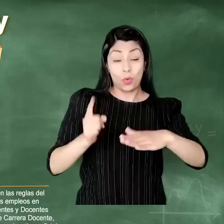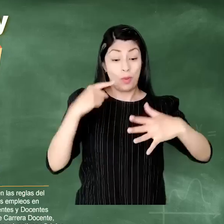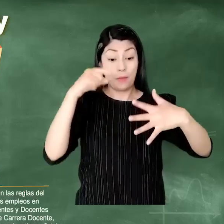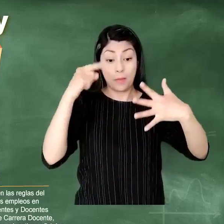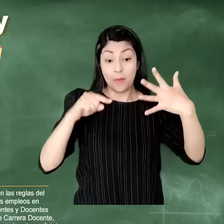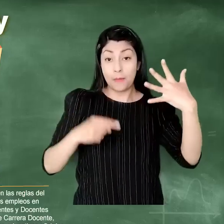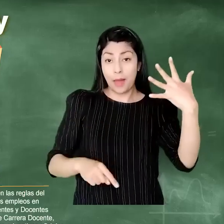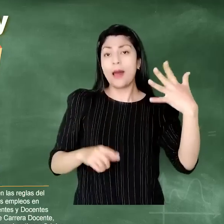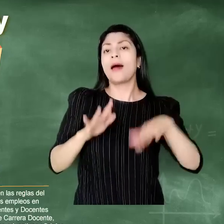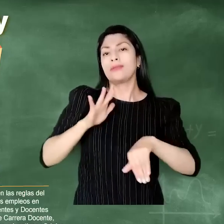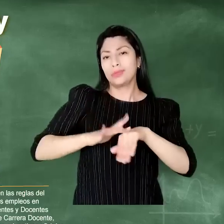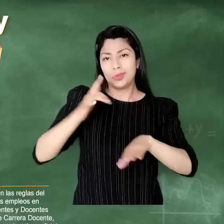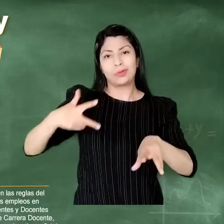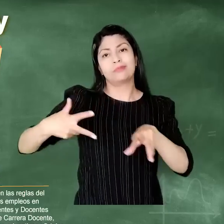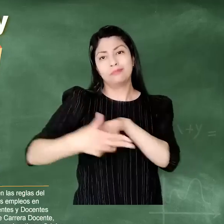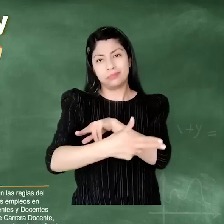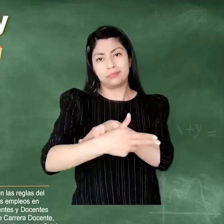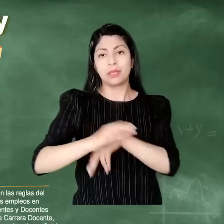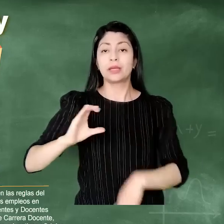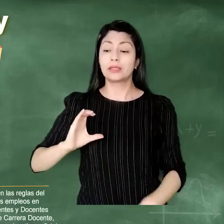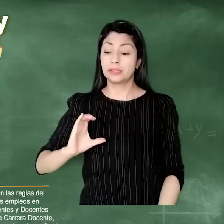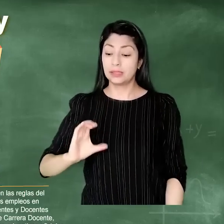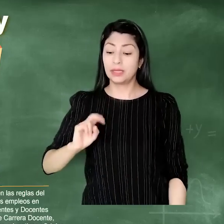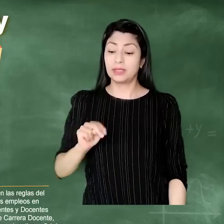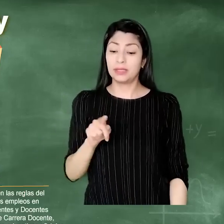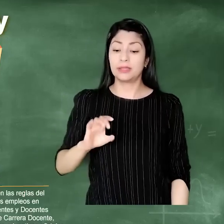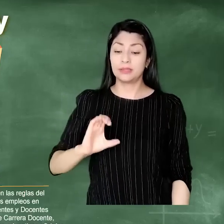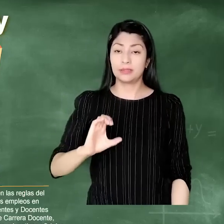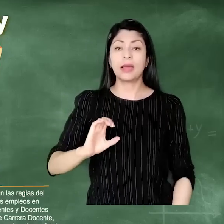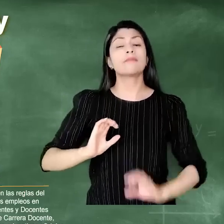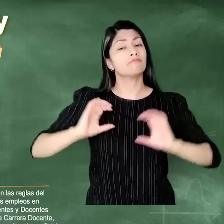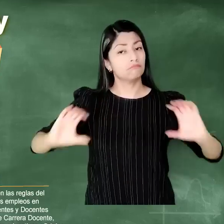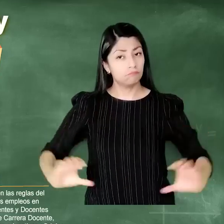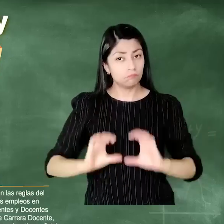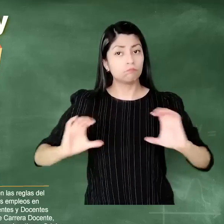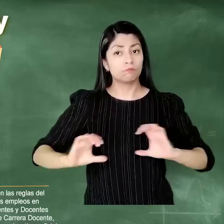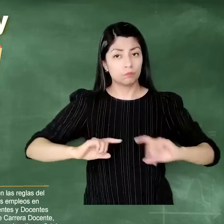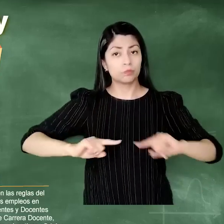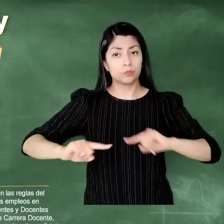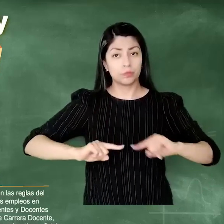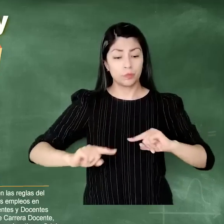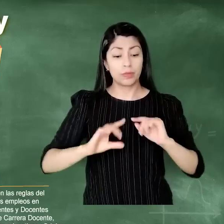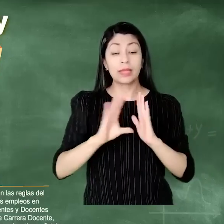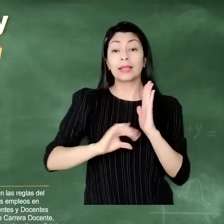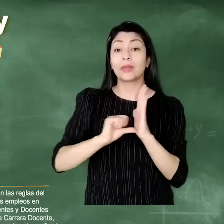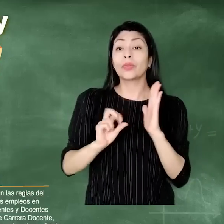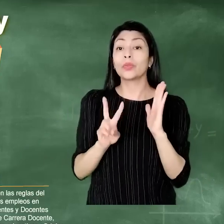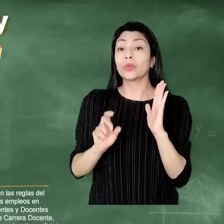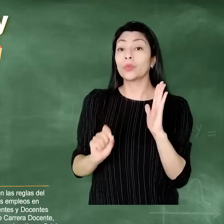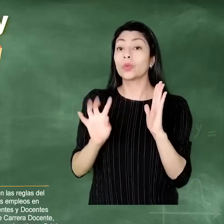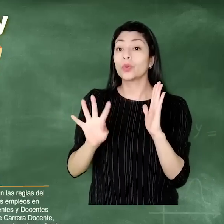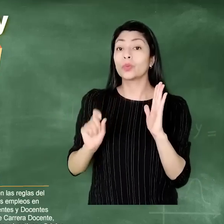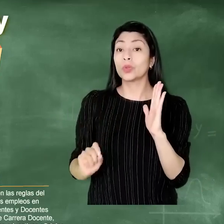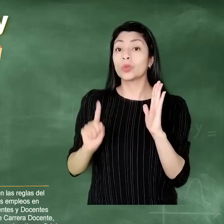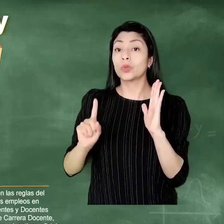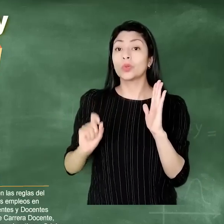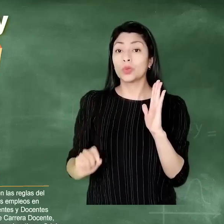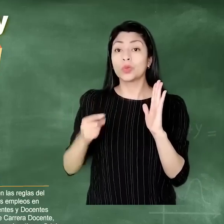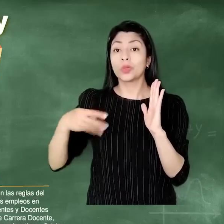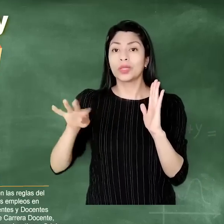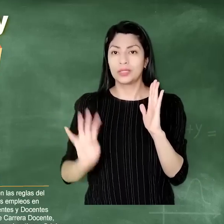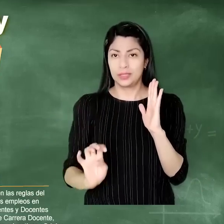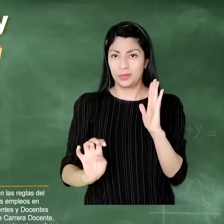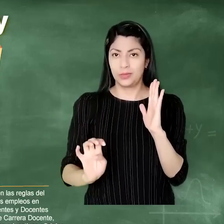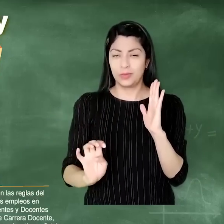anteriormente indicados, la CNSC iniciará la actuación administrativa de que trata el artículo